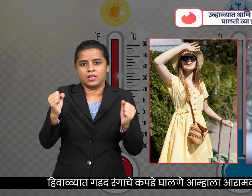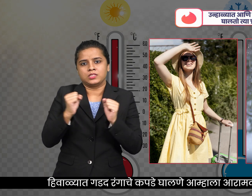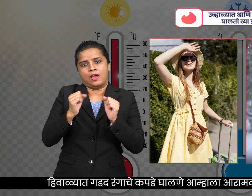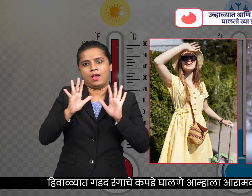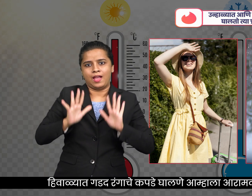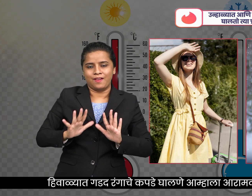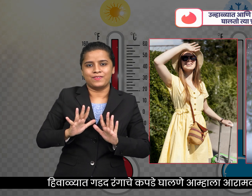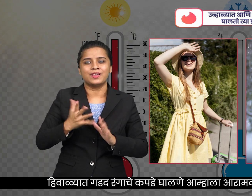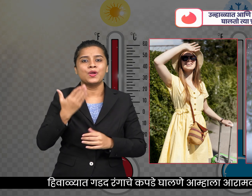वाटते.